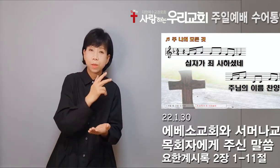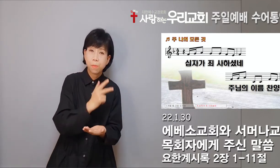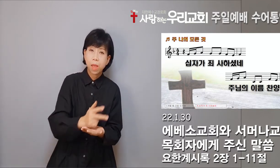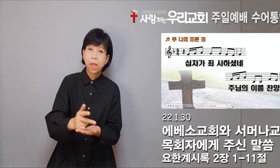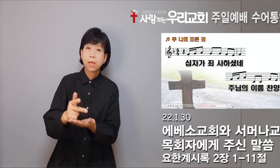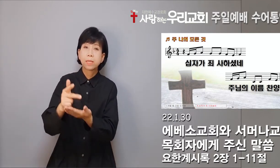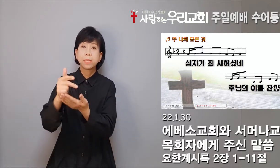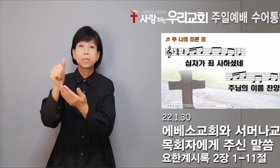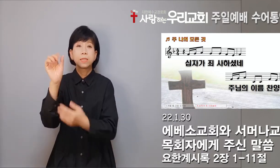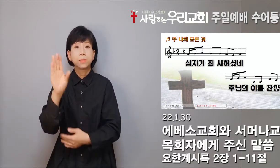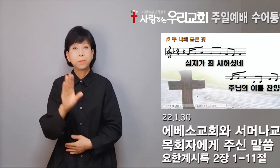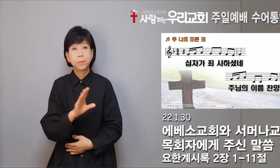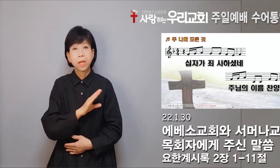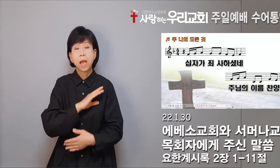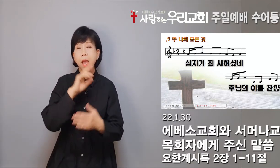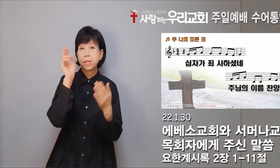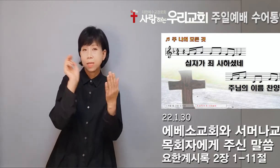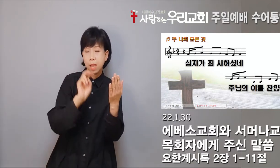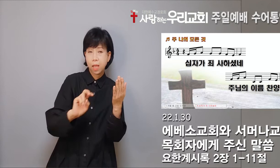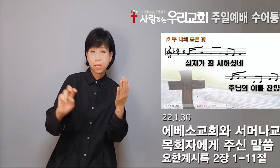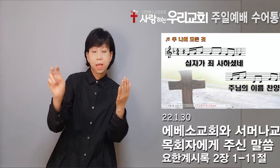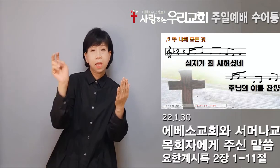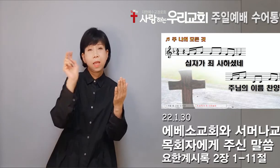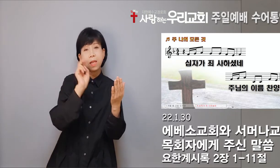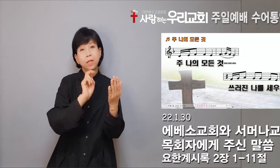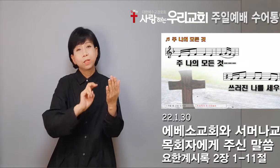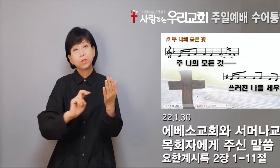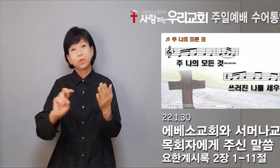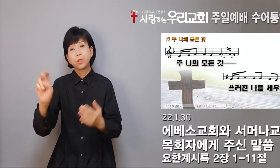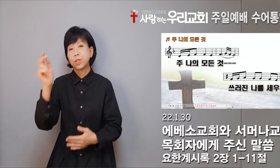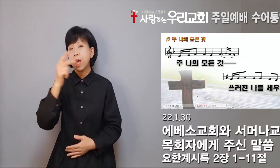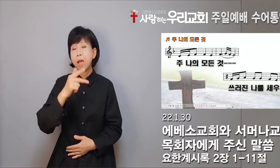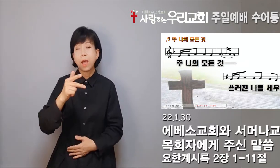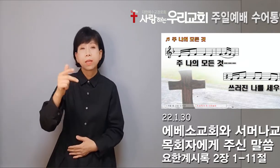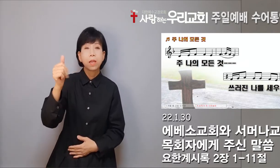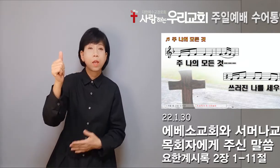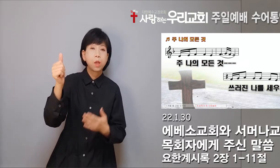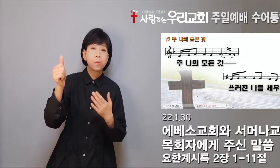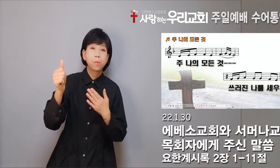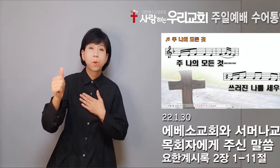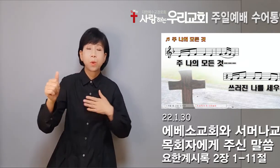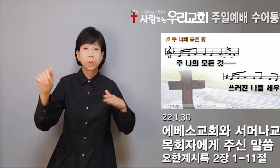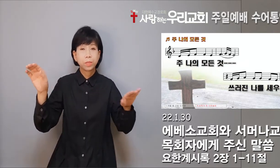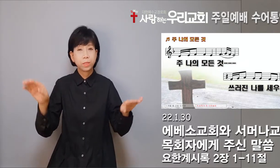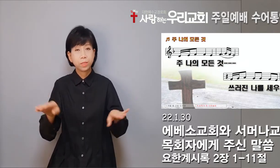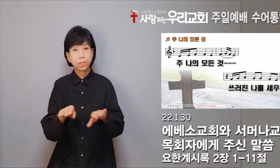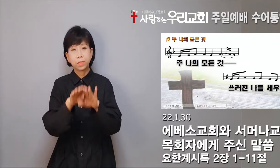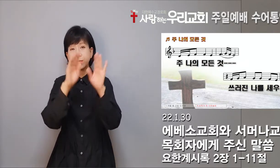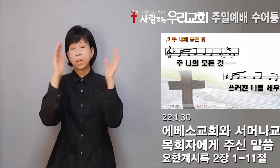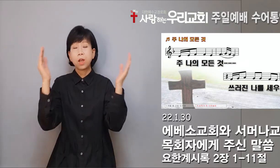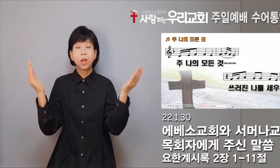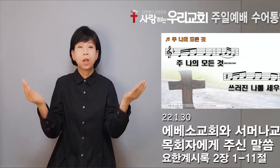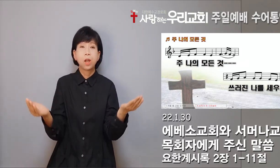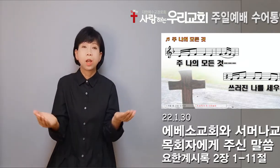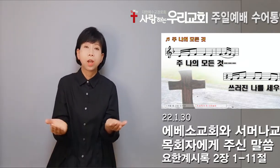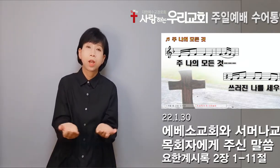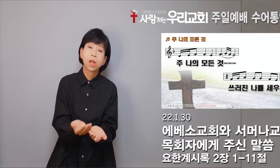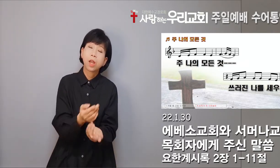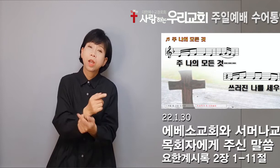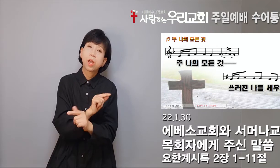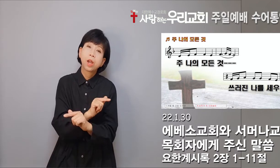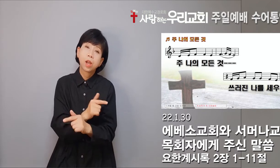사하셨네. 주님의 이름 찬양해. 주 나의 모든